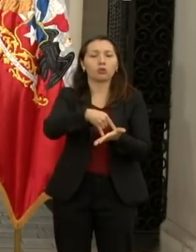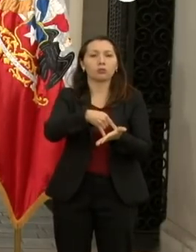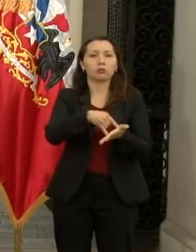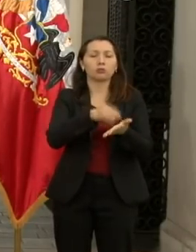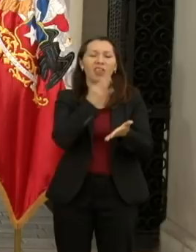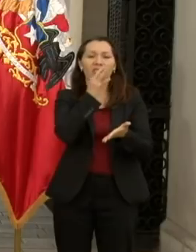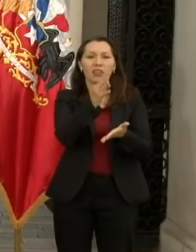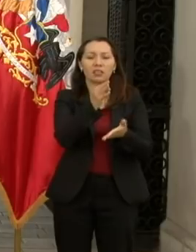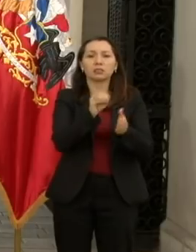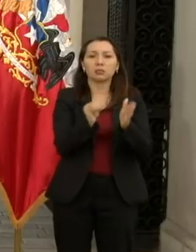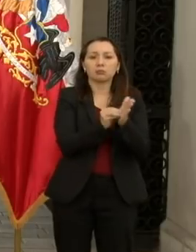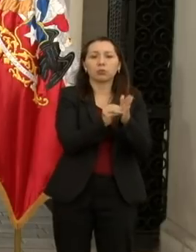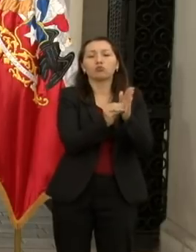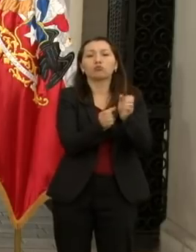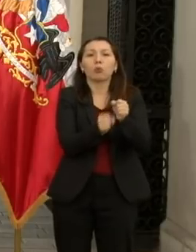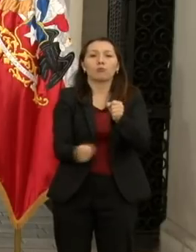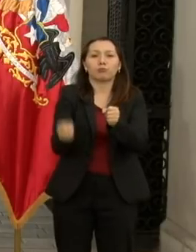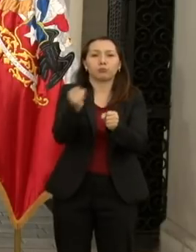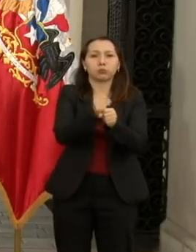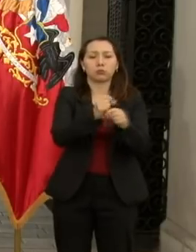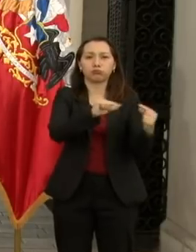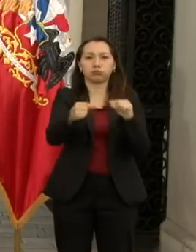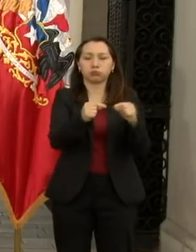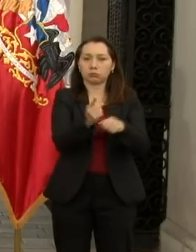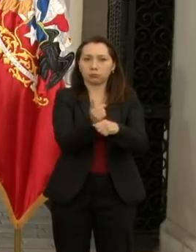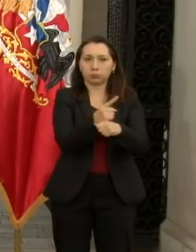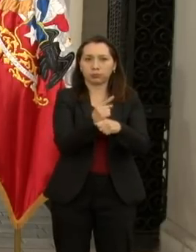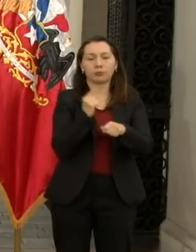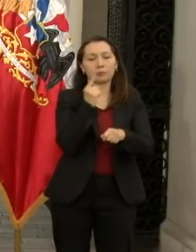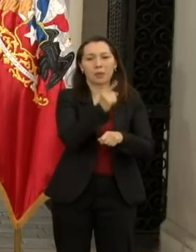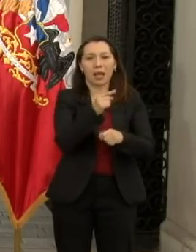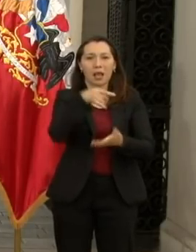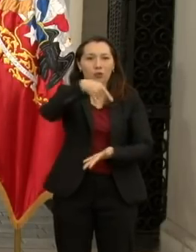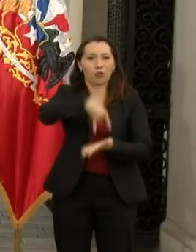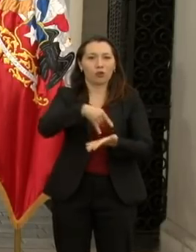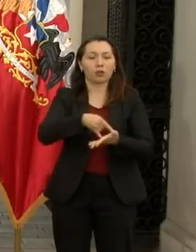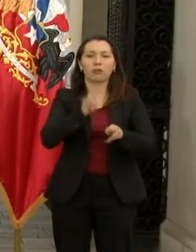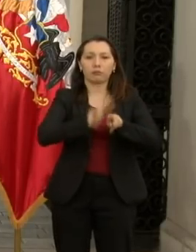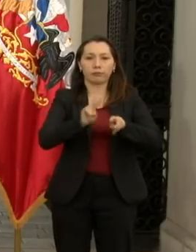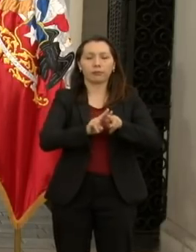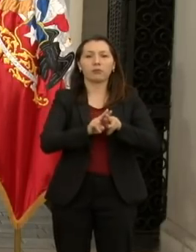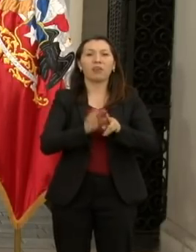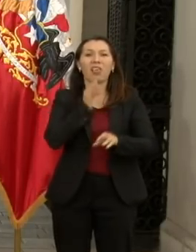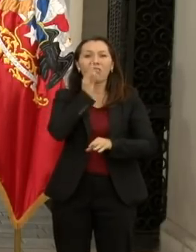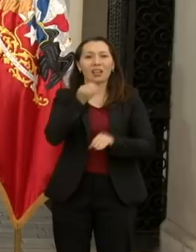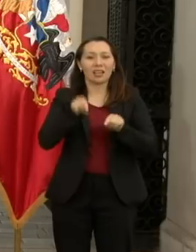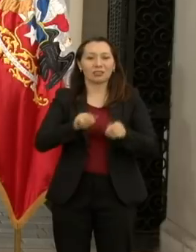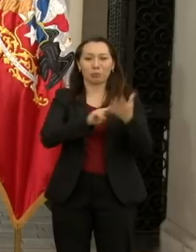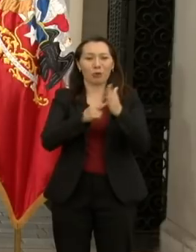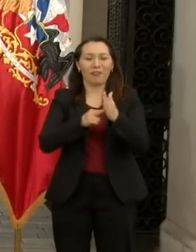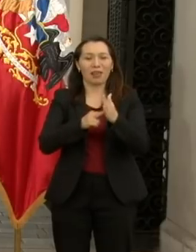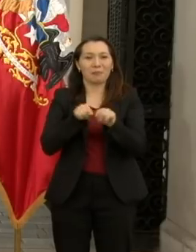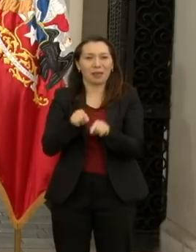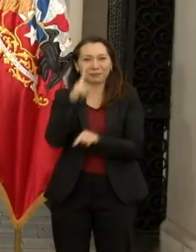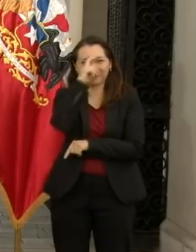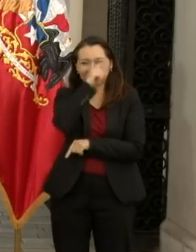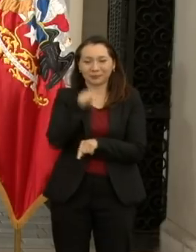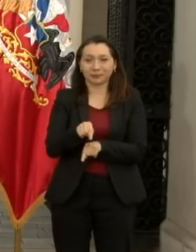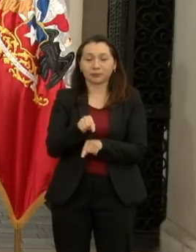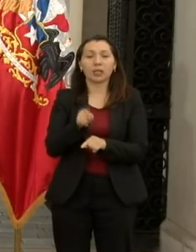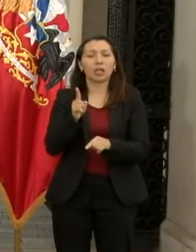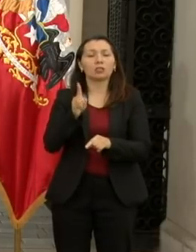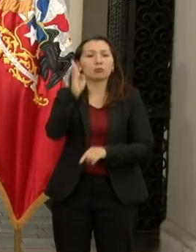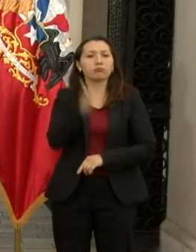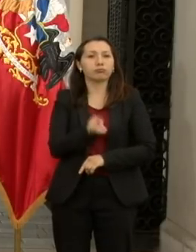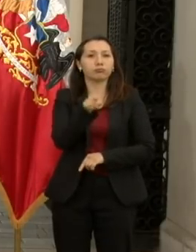veto sustitutivo y con discusión inmediata que resuelve estas dificultades. Este